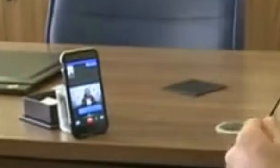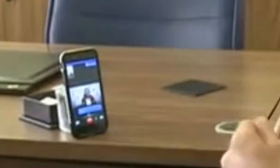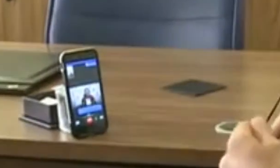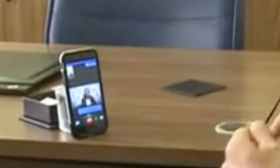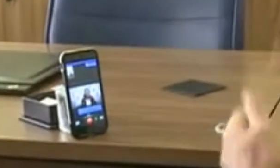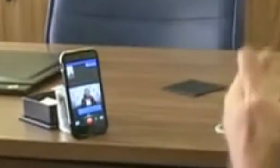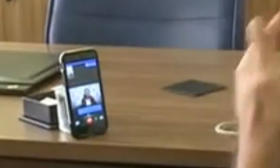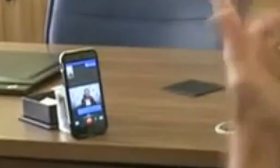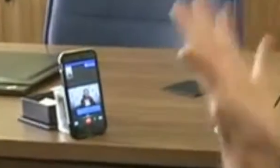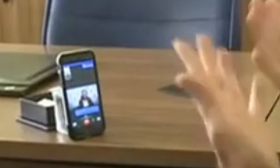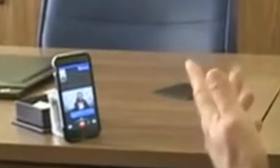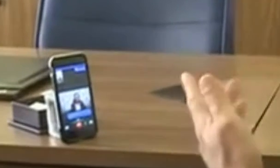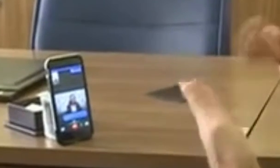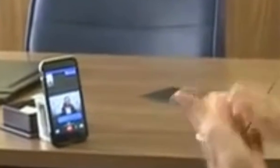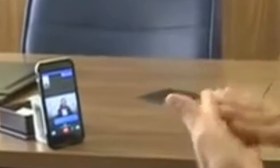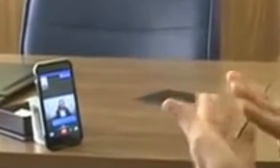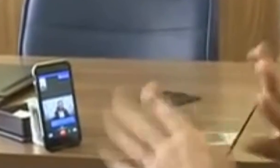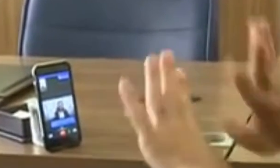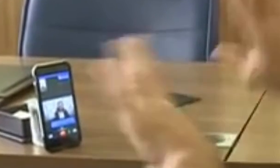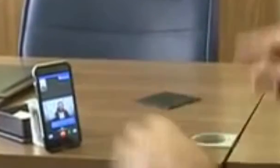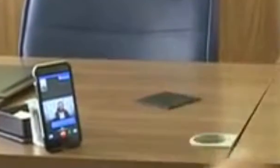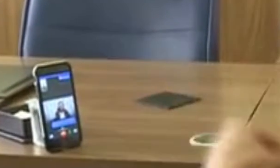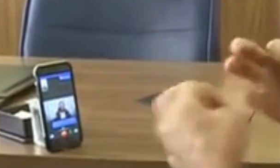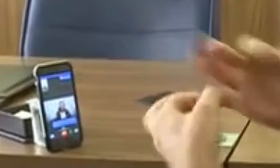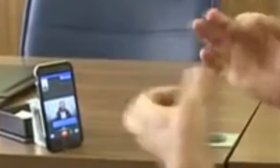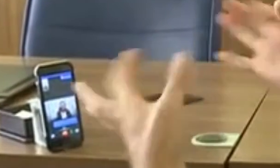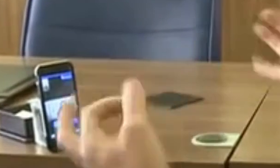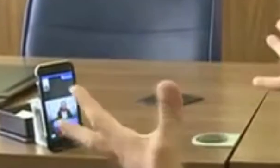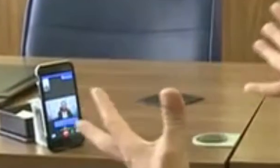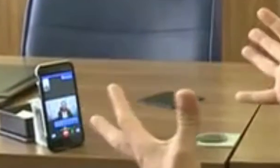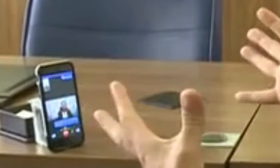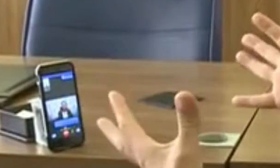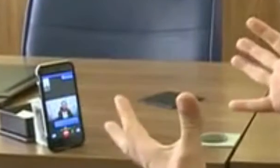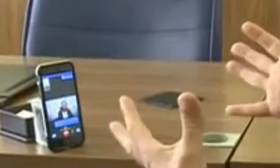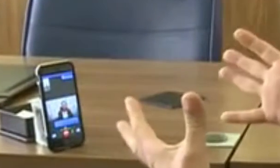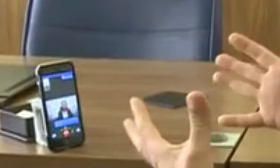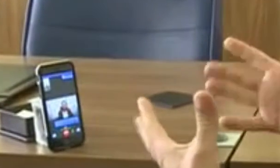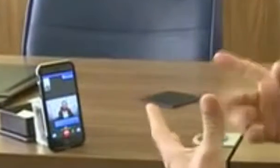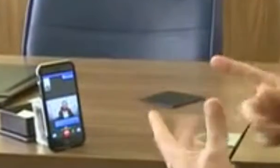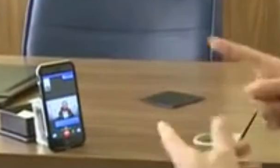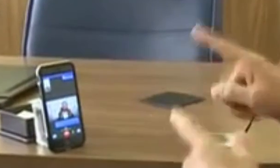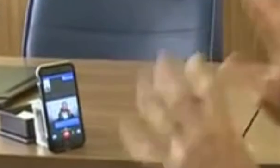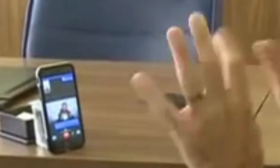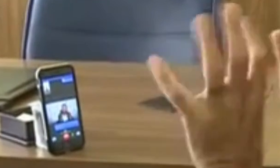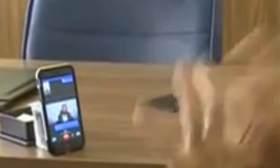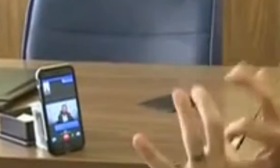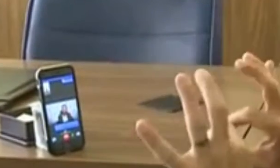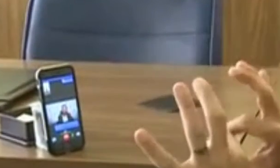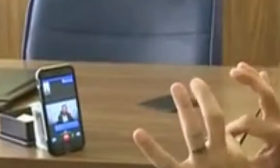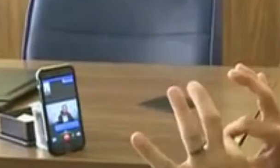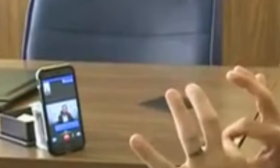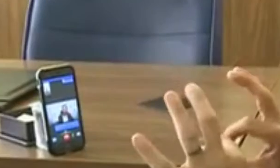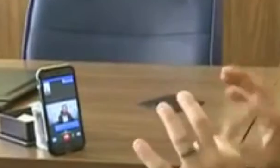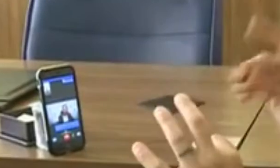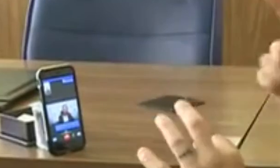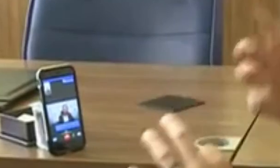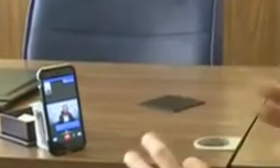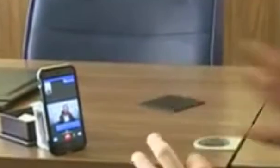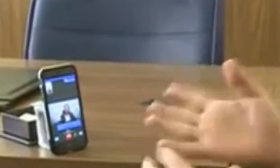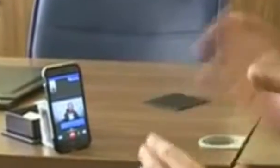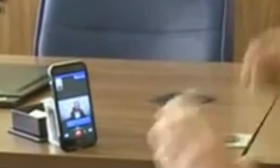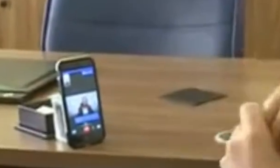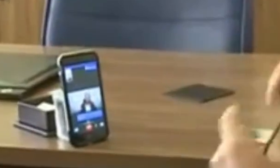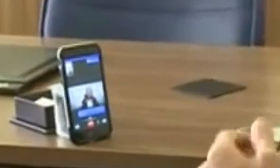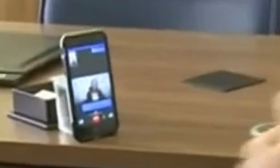ben şimdi İnşallah inşallah arkadaşlarımıza hepimize ben haber vereceğim böyle başladı diye